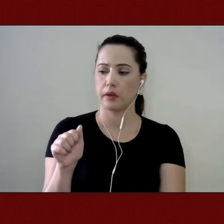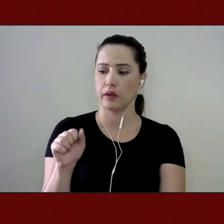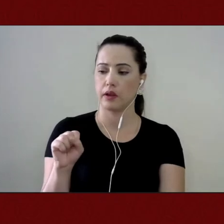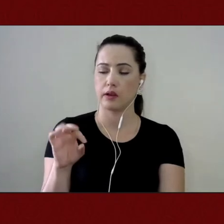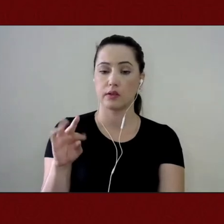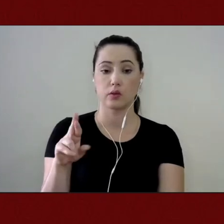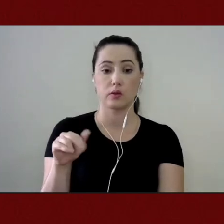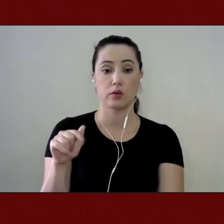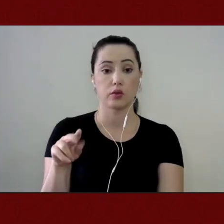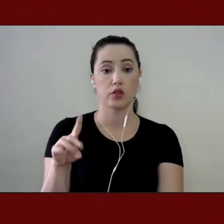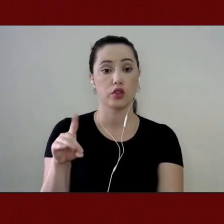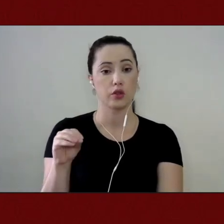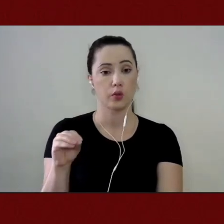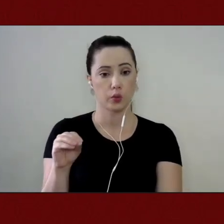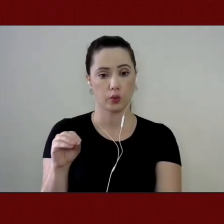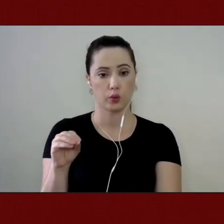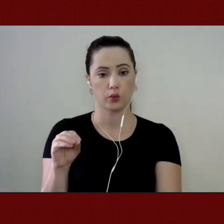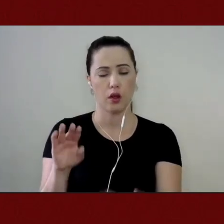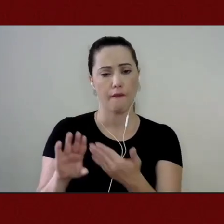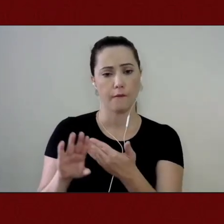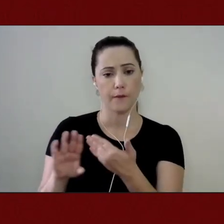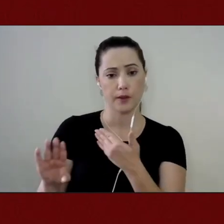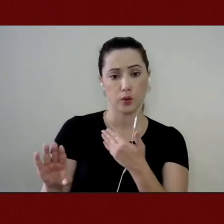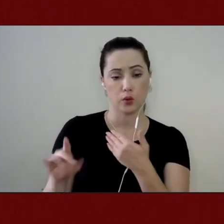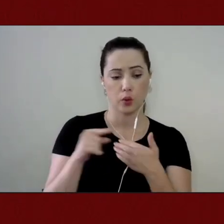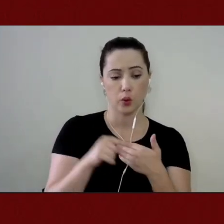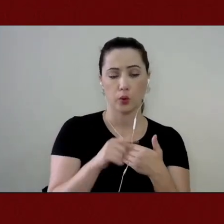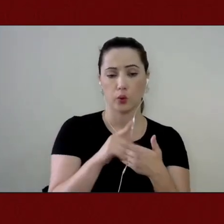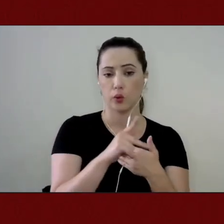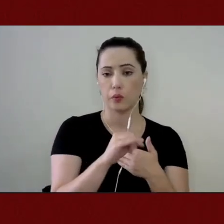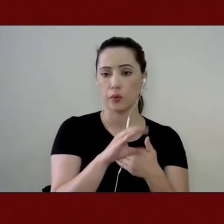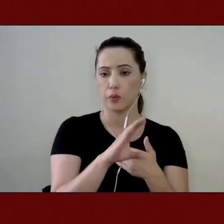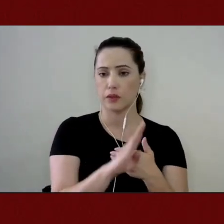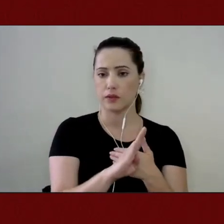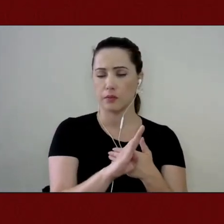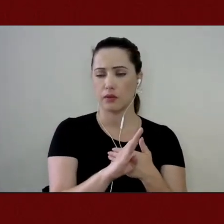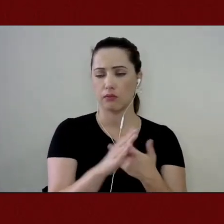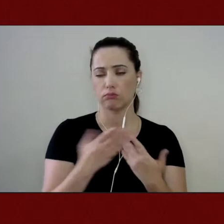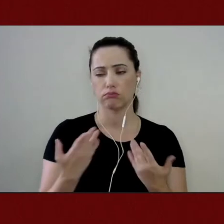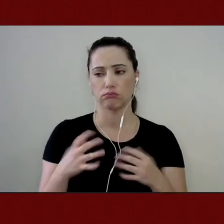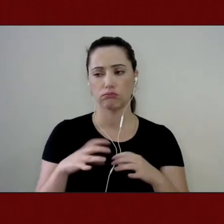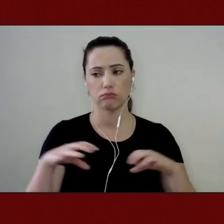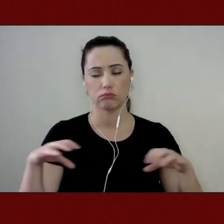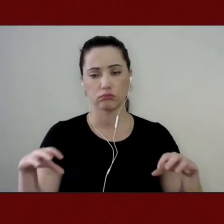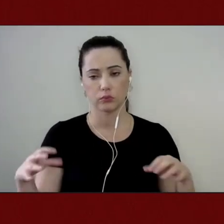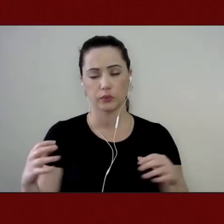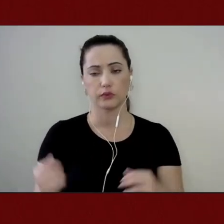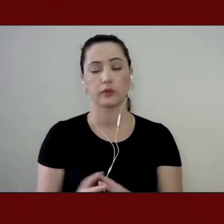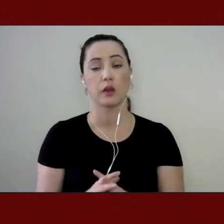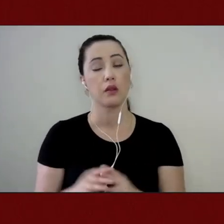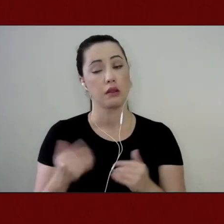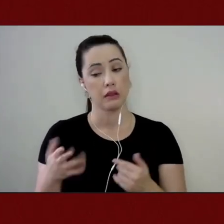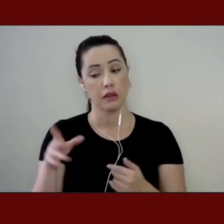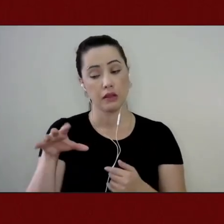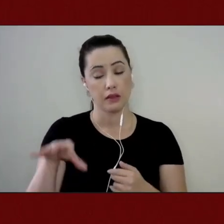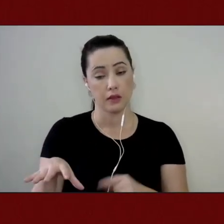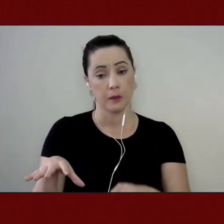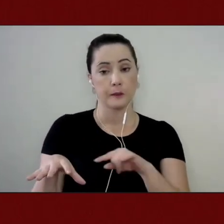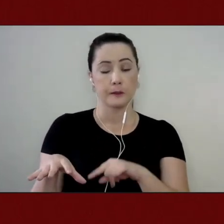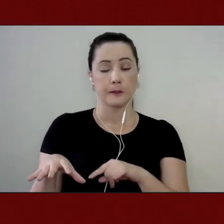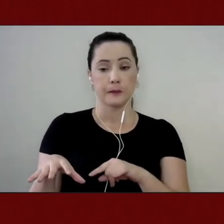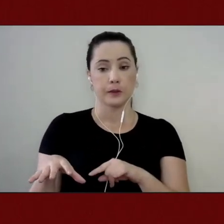Basmão, né, que eram fundadores importantes aí do partido,